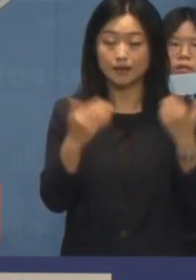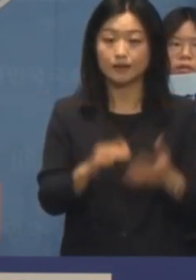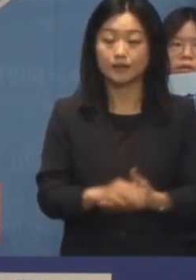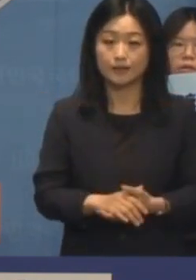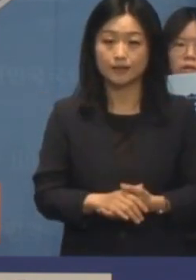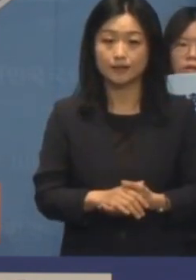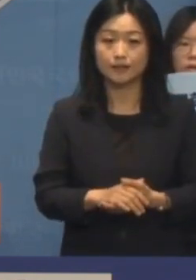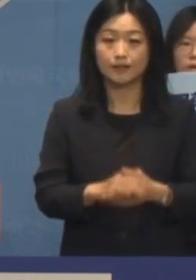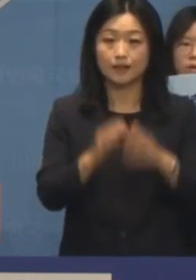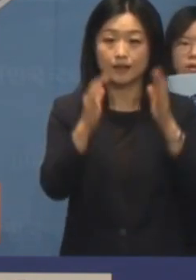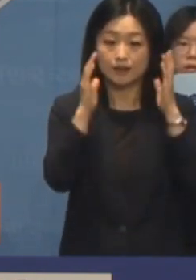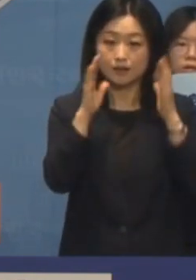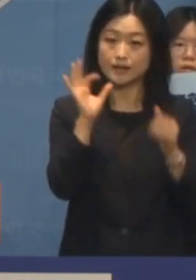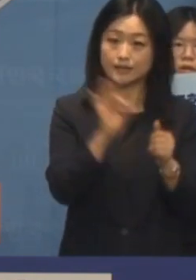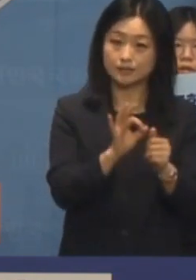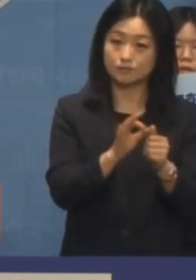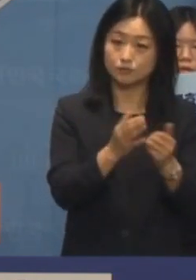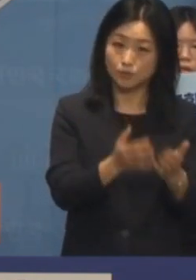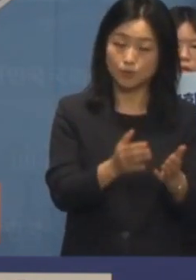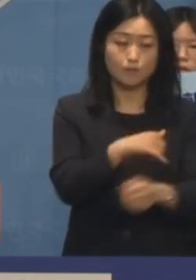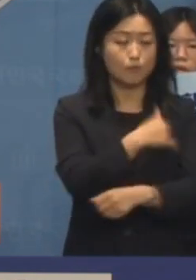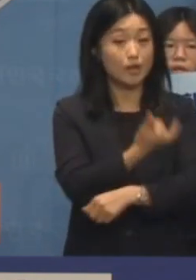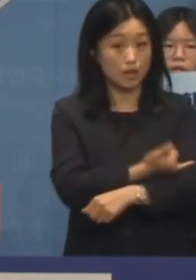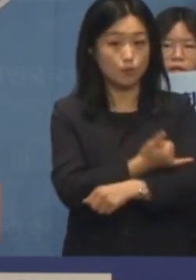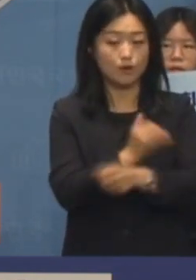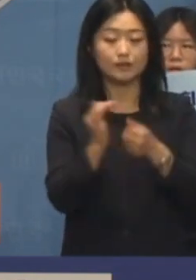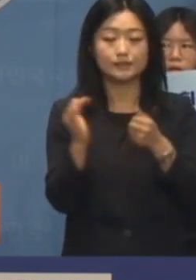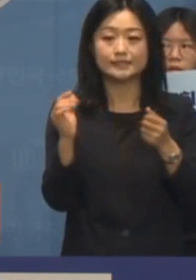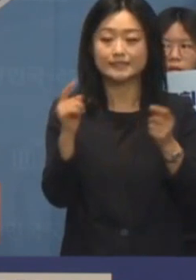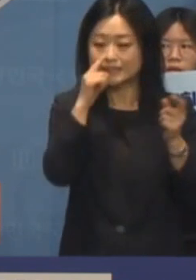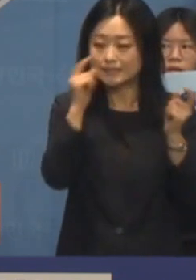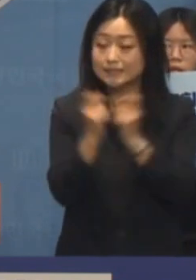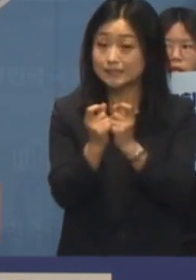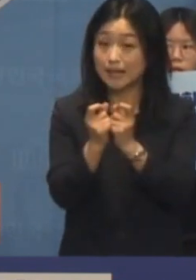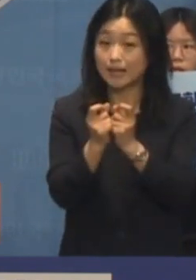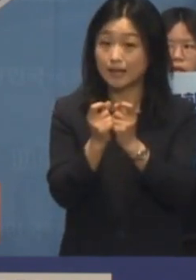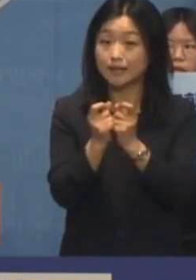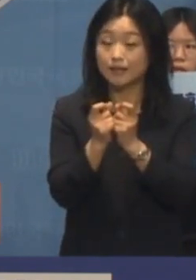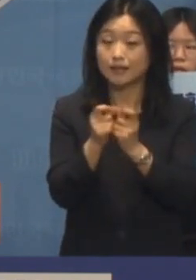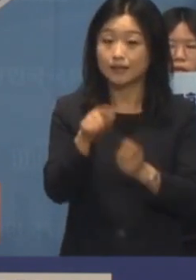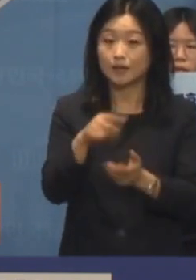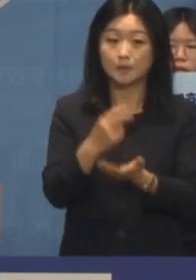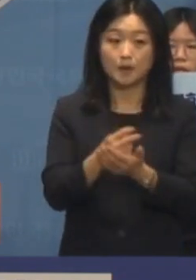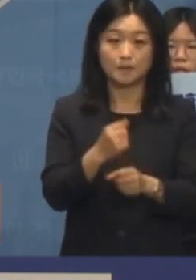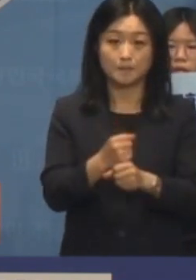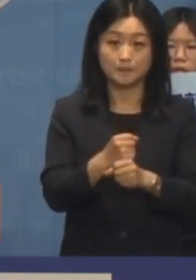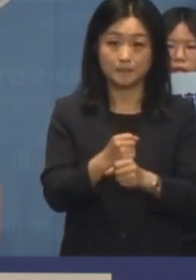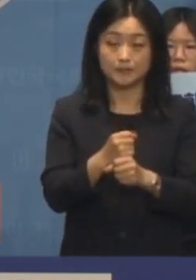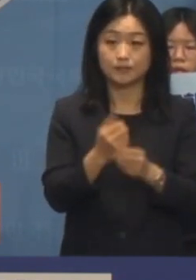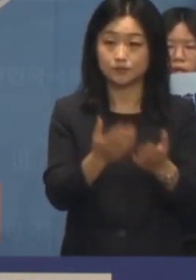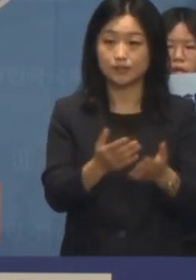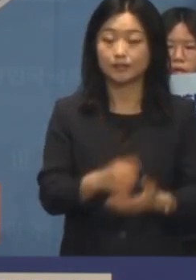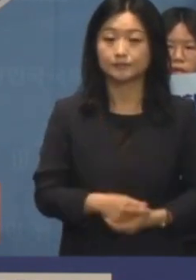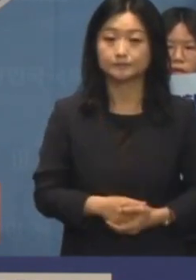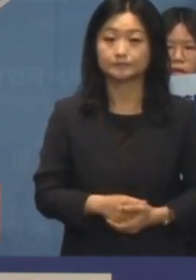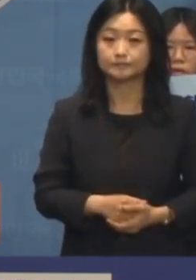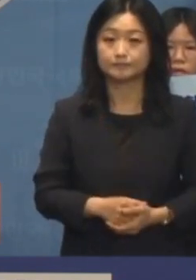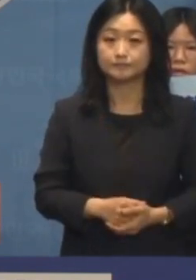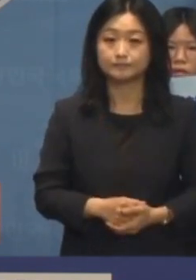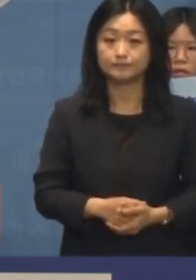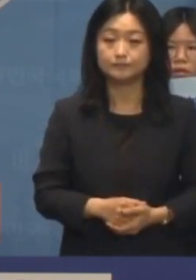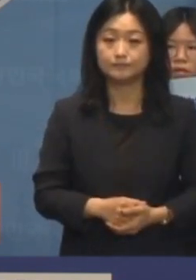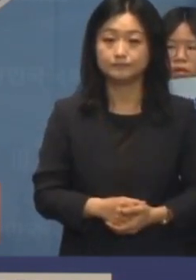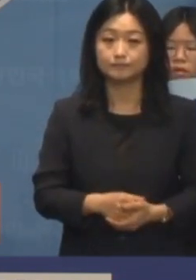상호작용을 하여 더 인권 친화적인 학교를 만들어 줄 것이라 기대된다. 반대로 이러한 제도적인